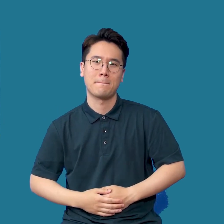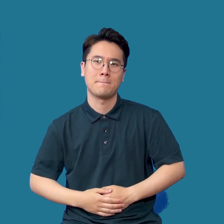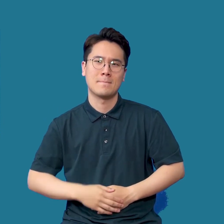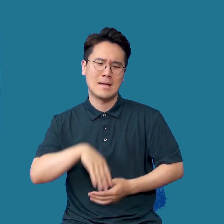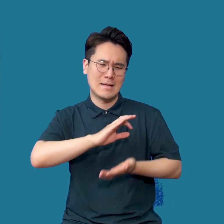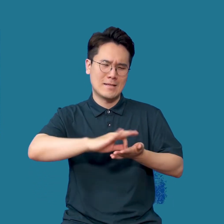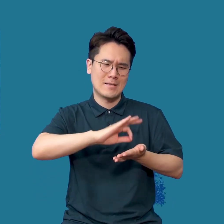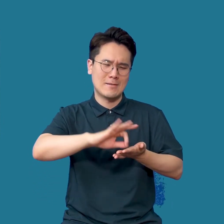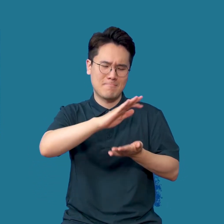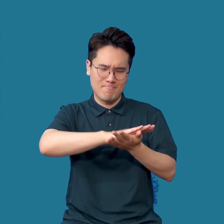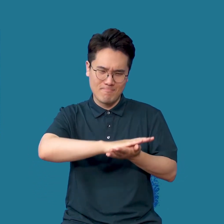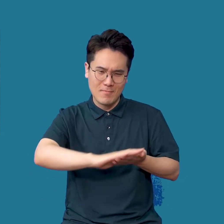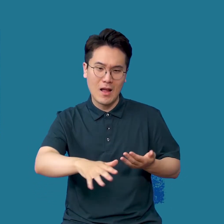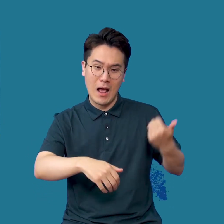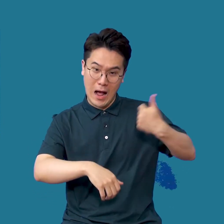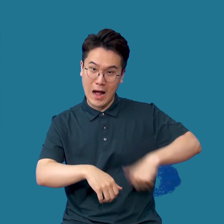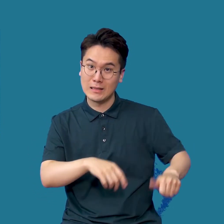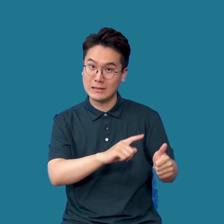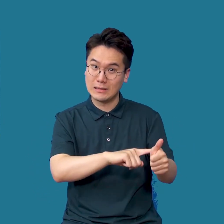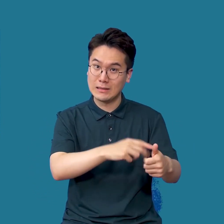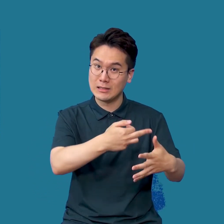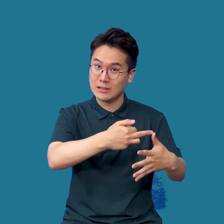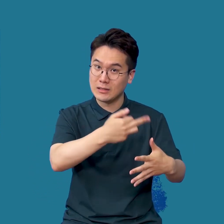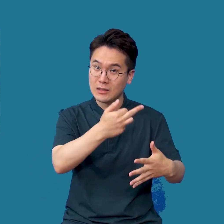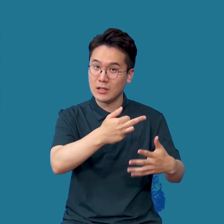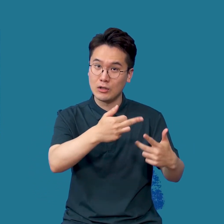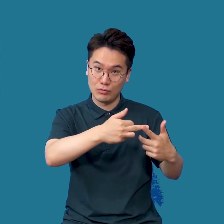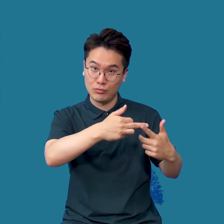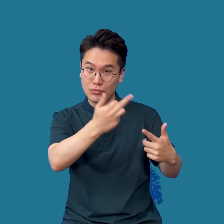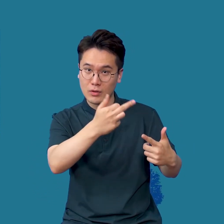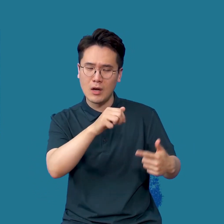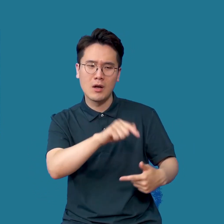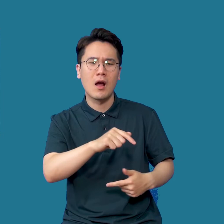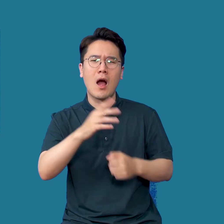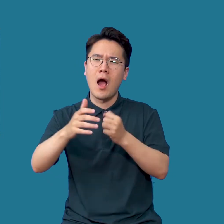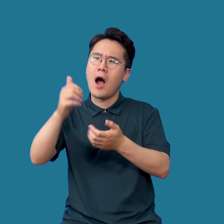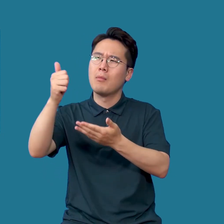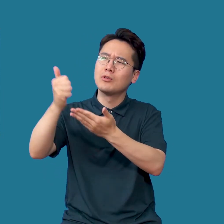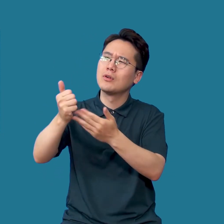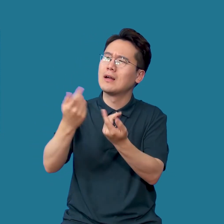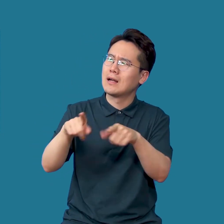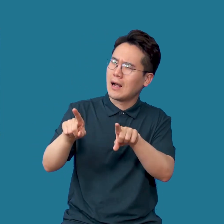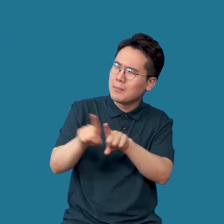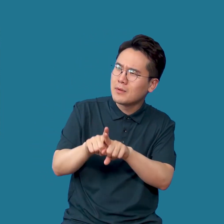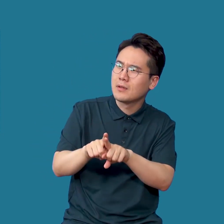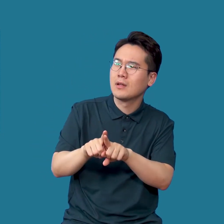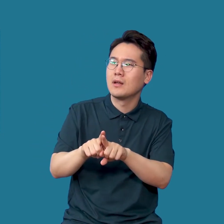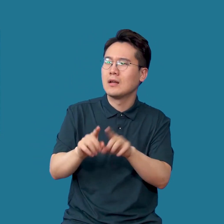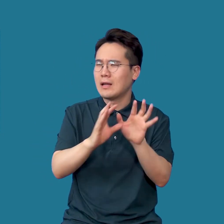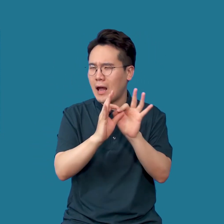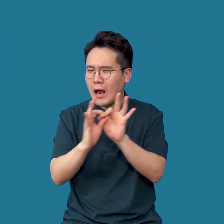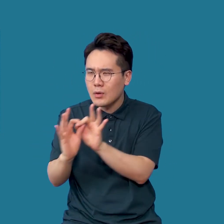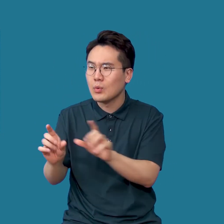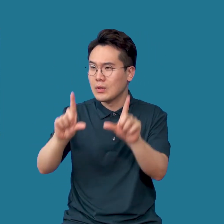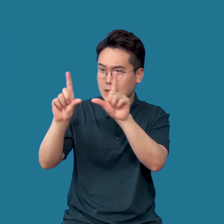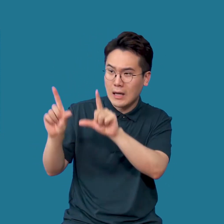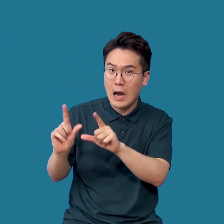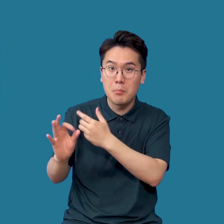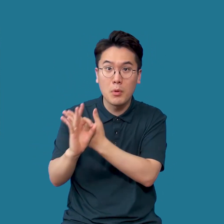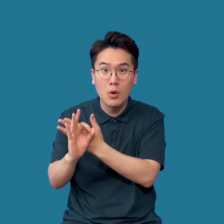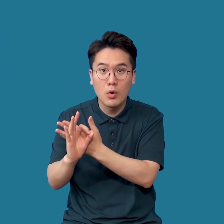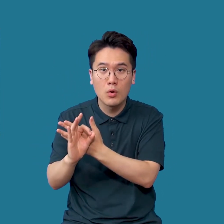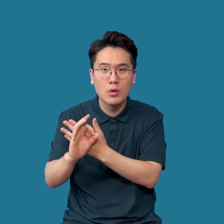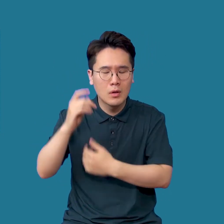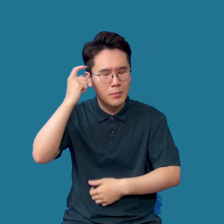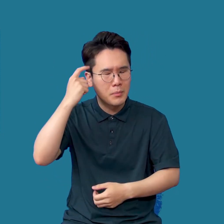살았다면 아버지 집으로 돌아올 생각을 했겠습니까? 돼지우리에 떨어지고 나니까 비로소 아버지 생각이 난 것